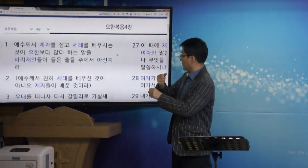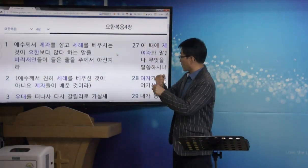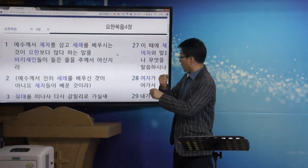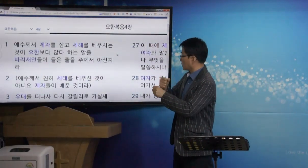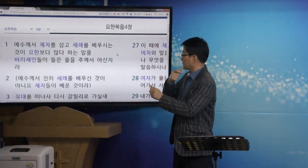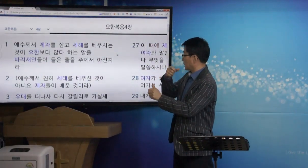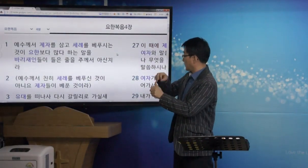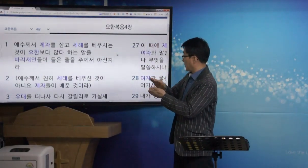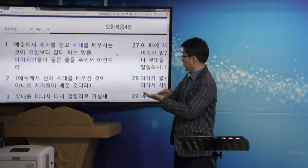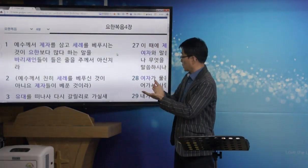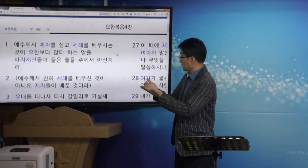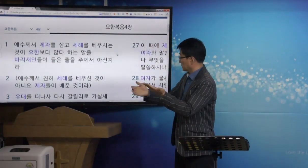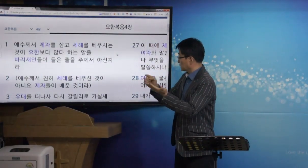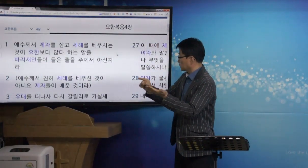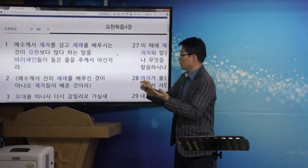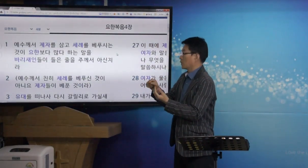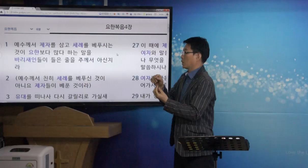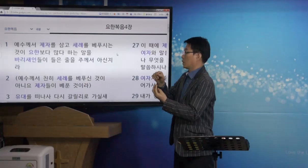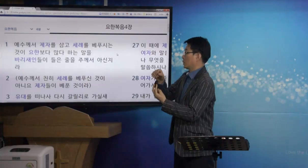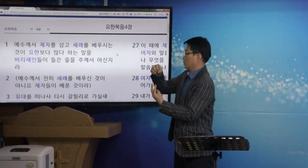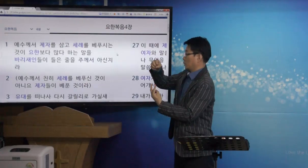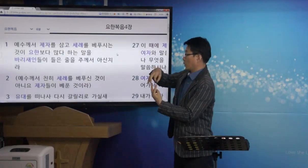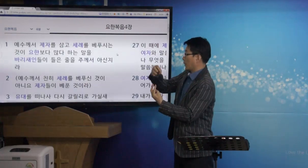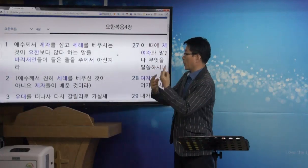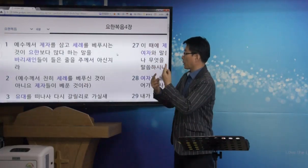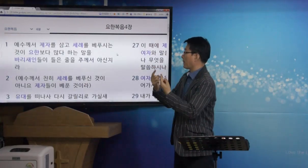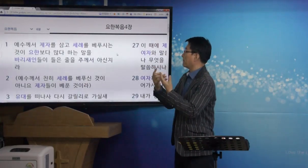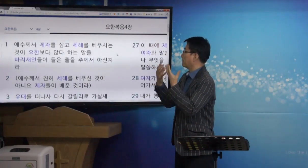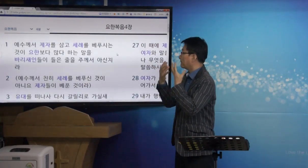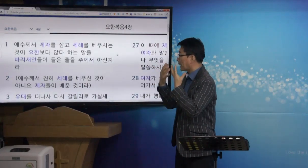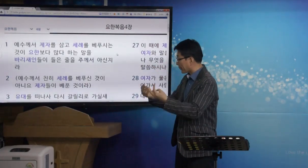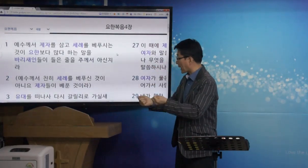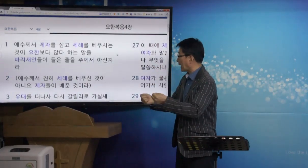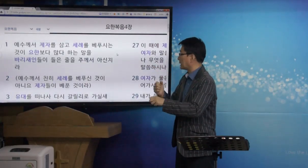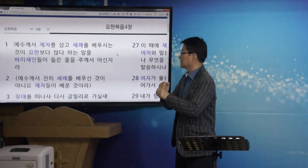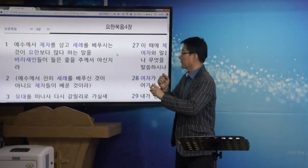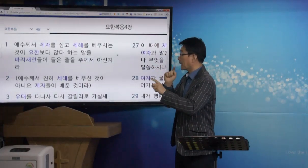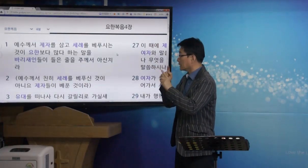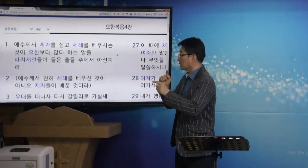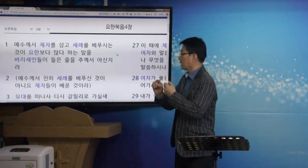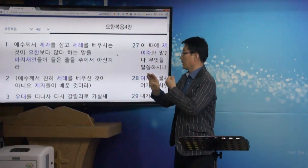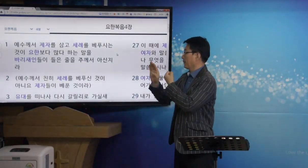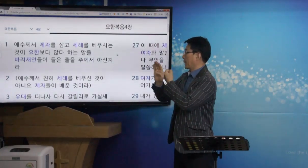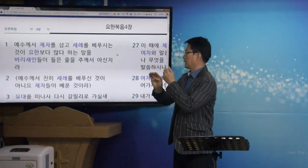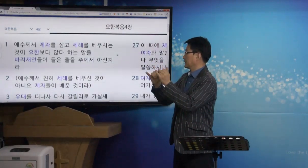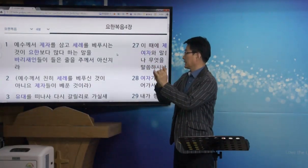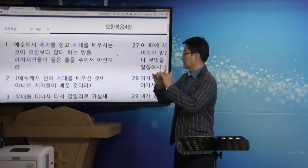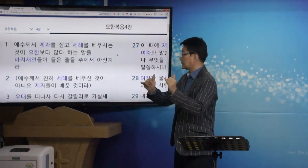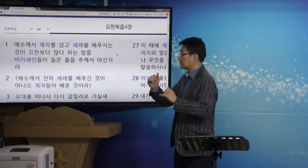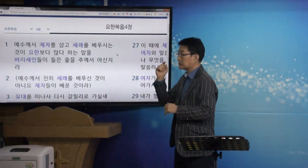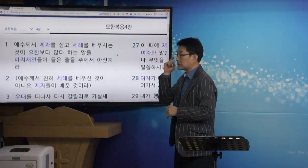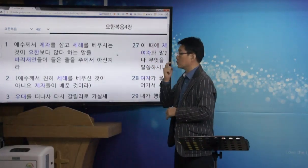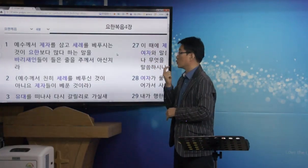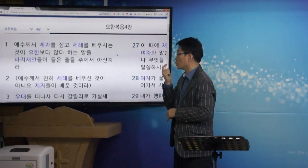예수께서 제자를 삼고 세례를 베푸시는 것이 요한보다 많다 하는 말을 바리새인들이 들은